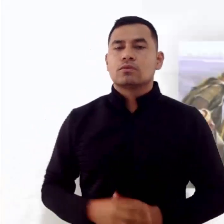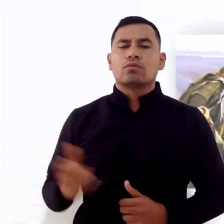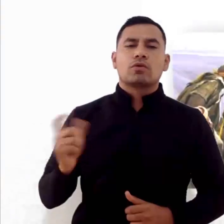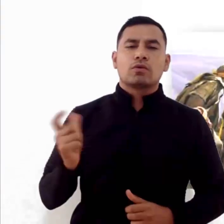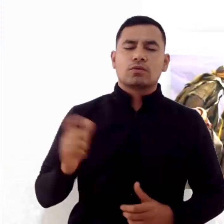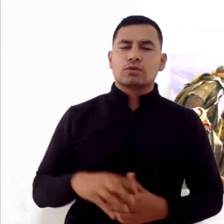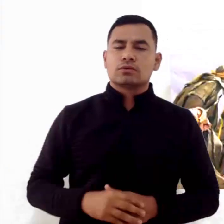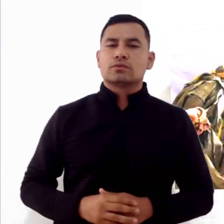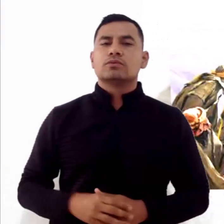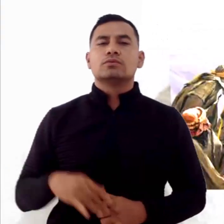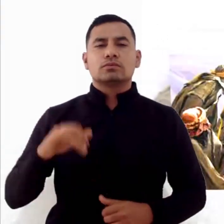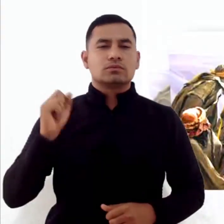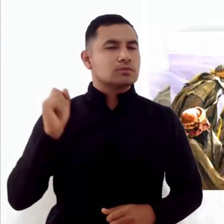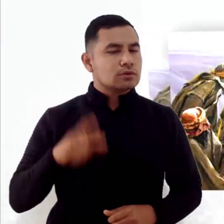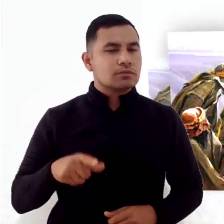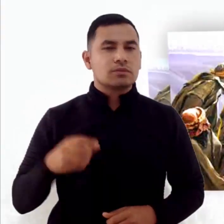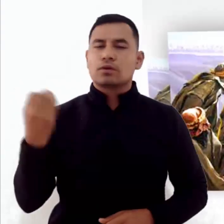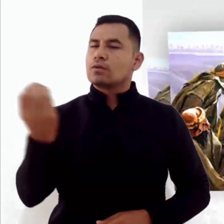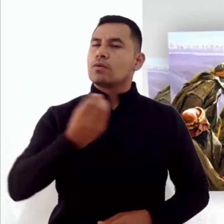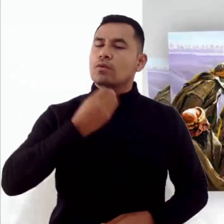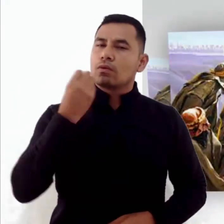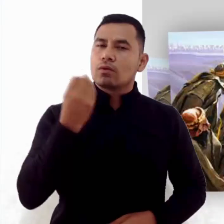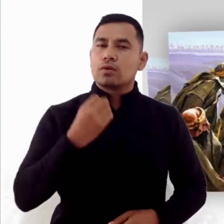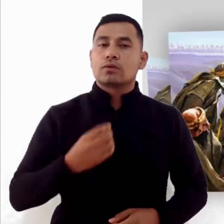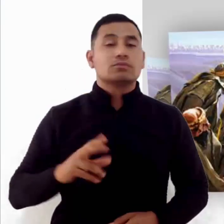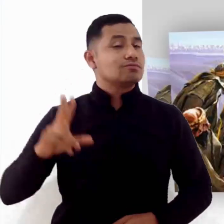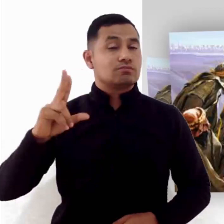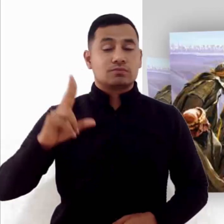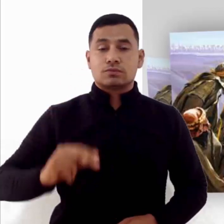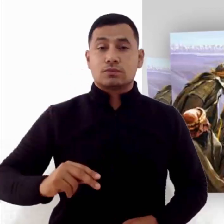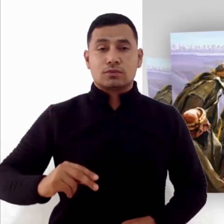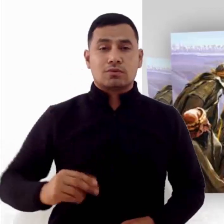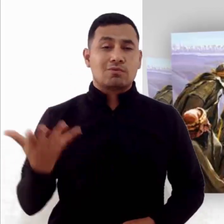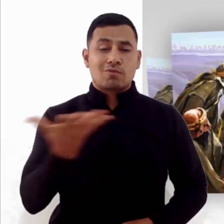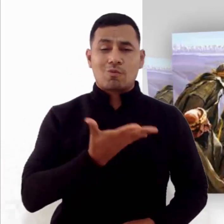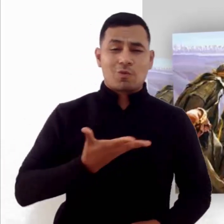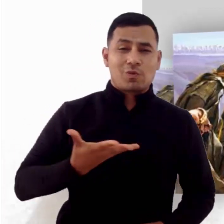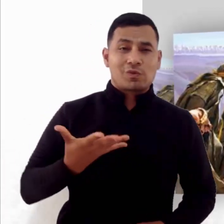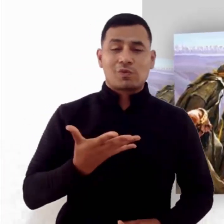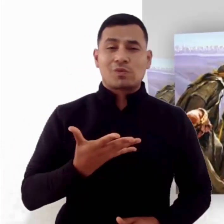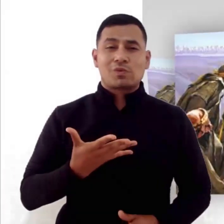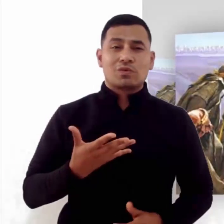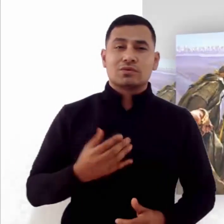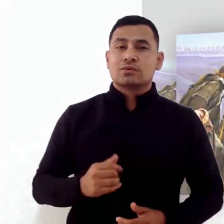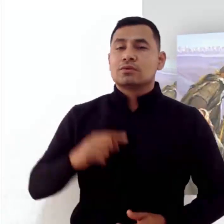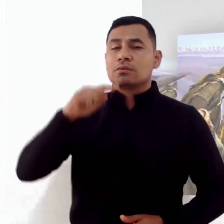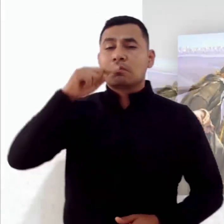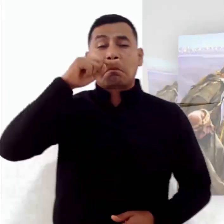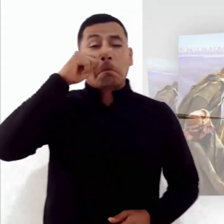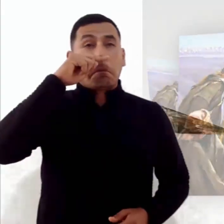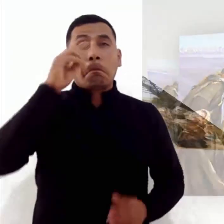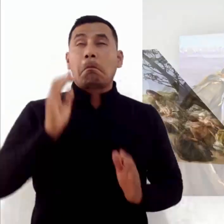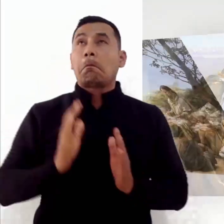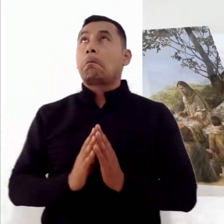oración, no sean como los hipócritas a quienes les gusta orar de pie en las sinagogas y en las esquinas de las